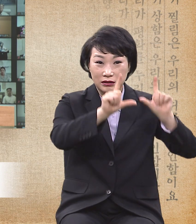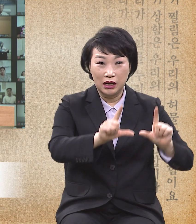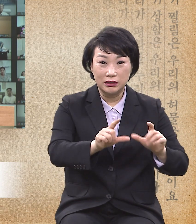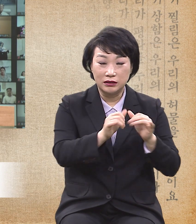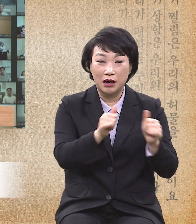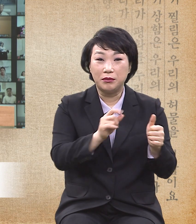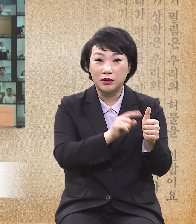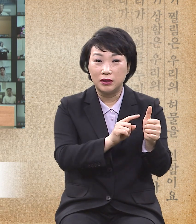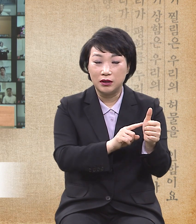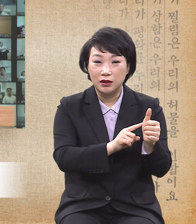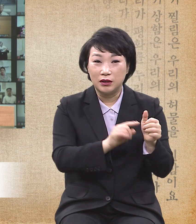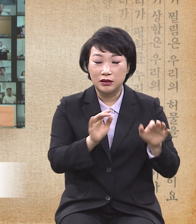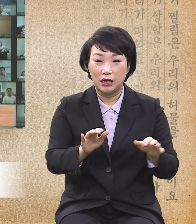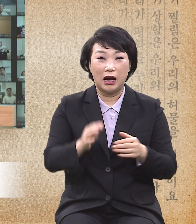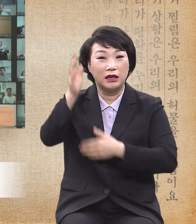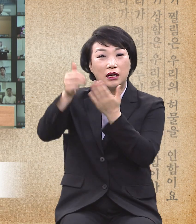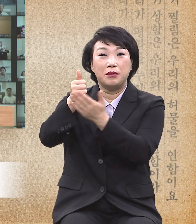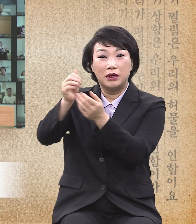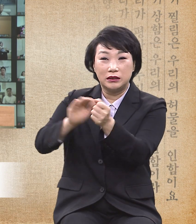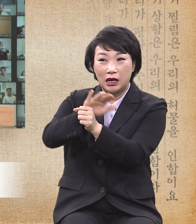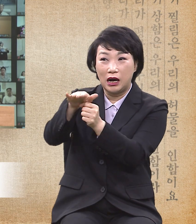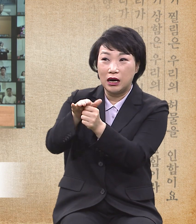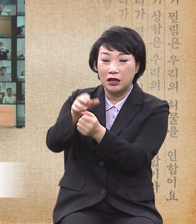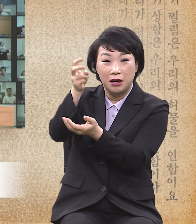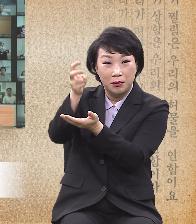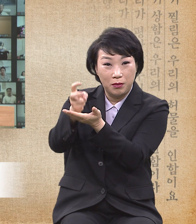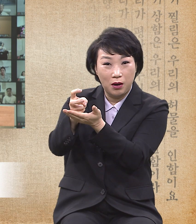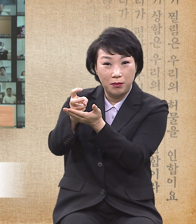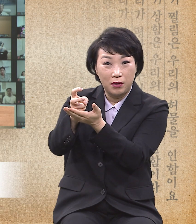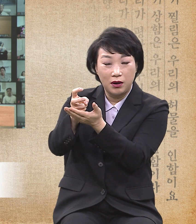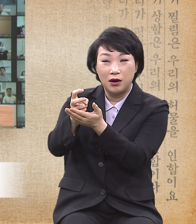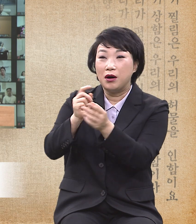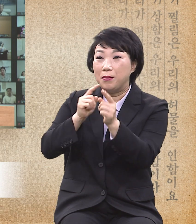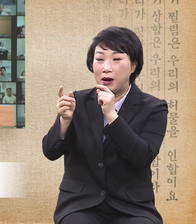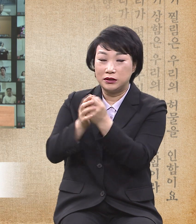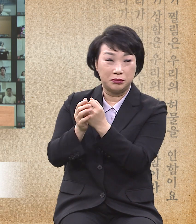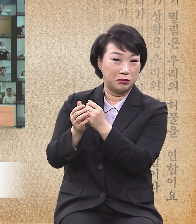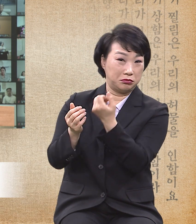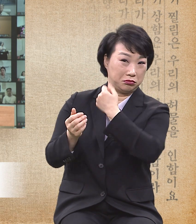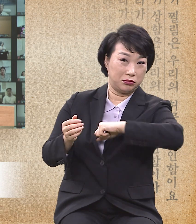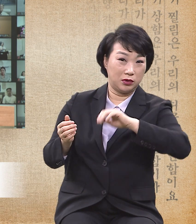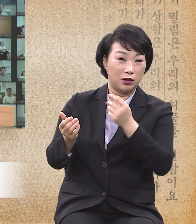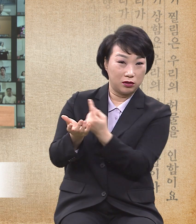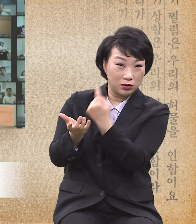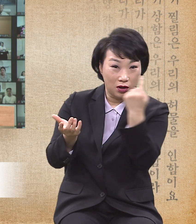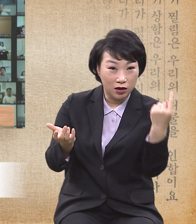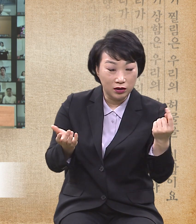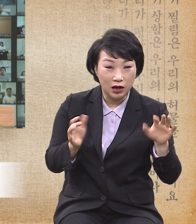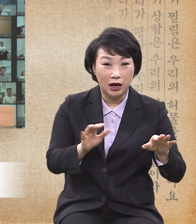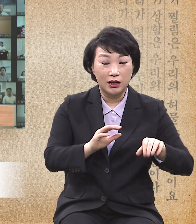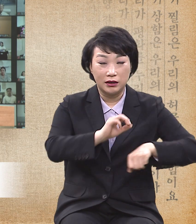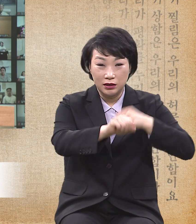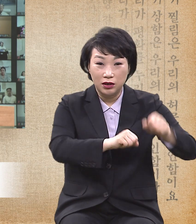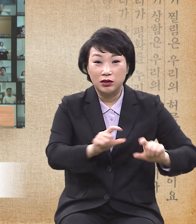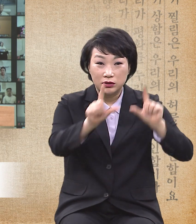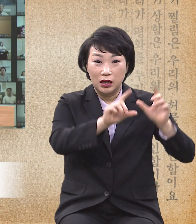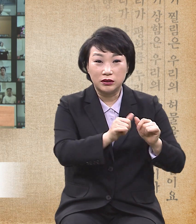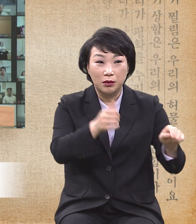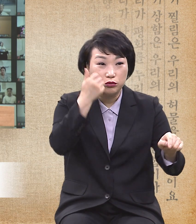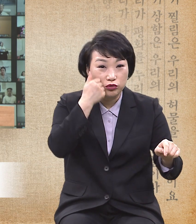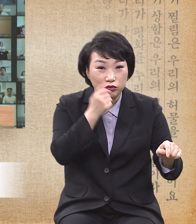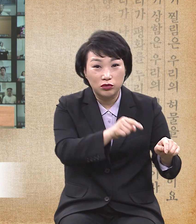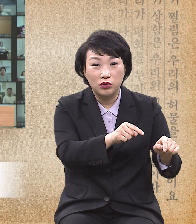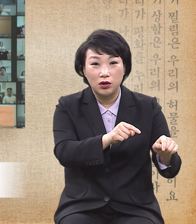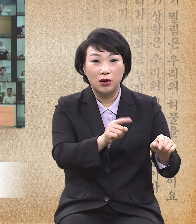자행자제하면서 하나님의 사랑의 법의 말씀을 떠나서 자기 임의로 살려고 하는